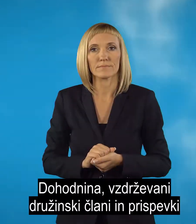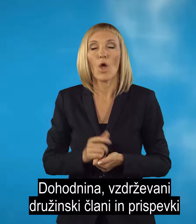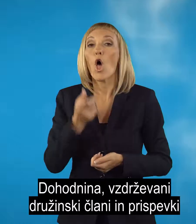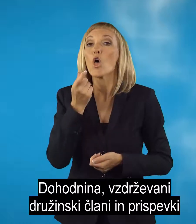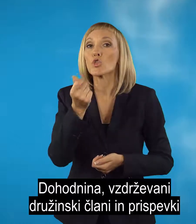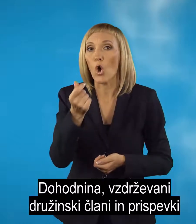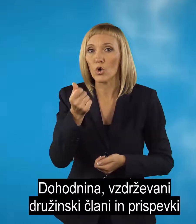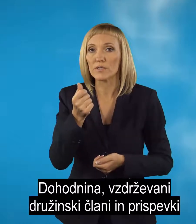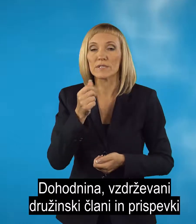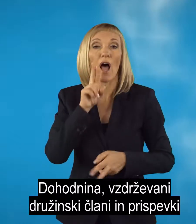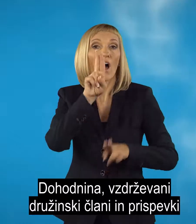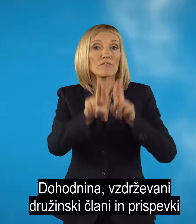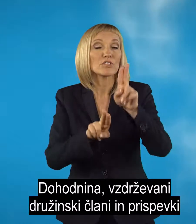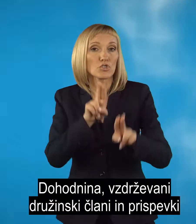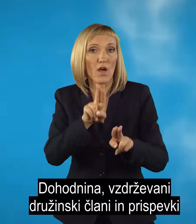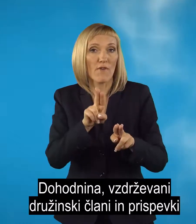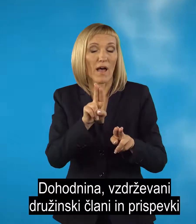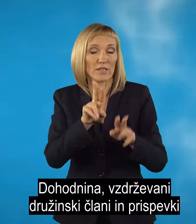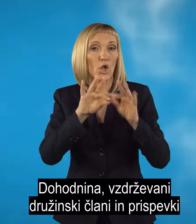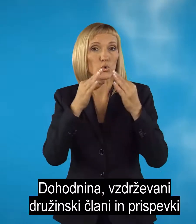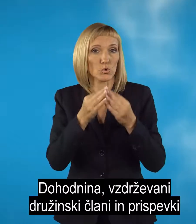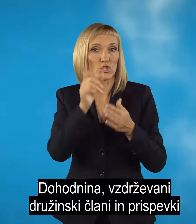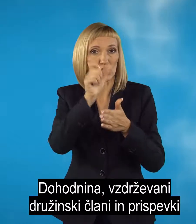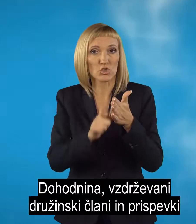dohodnina, vzdrževani družinski člani in prispevki.